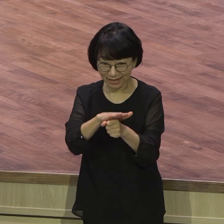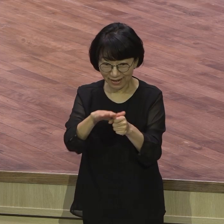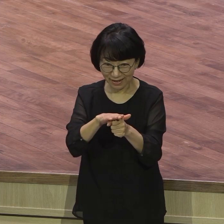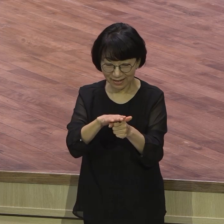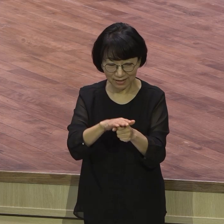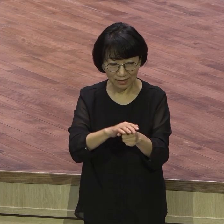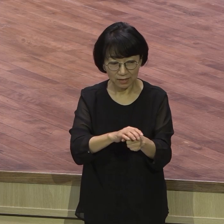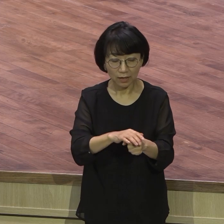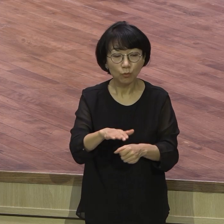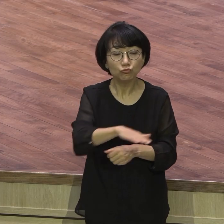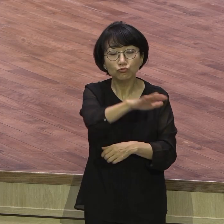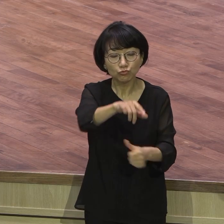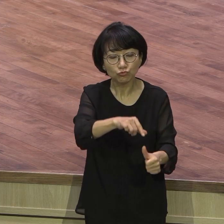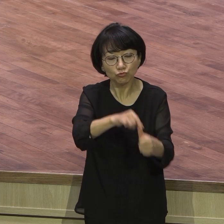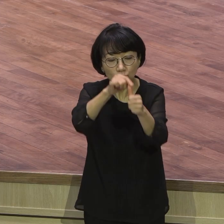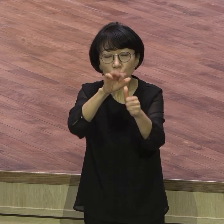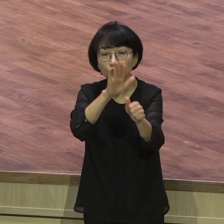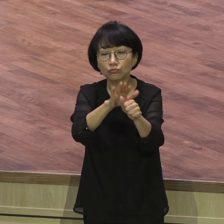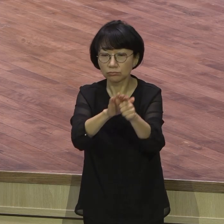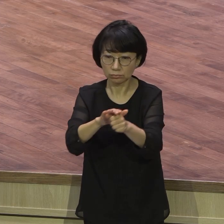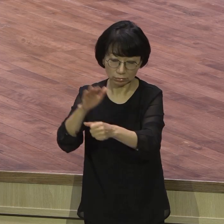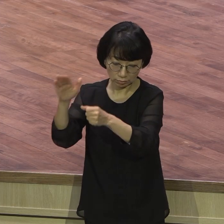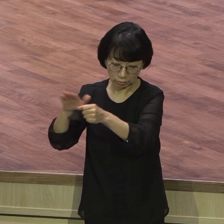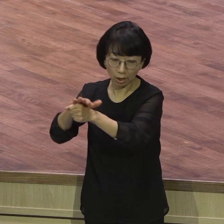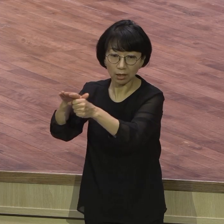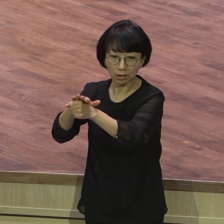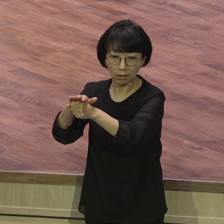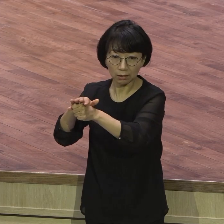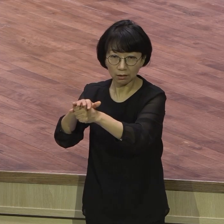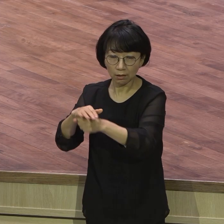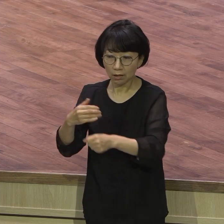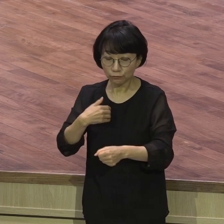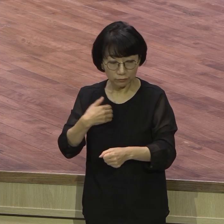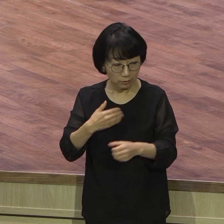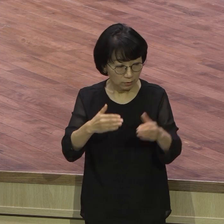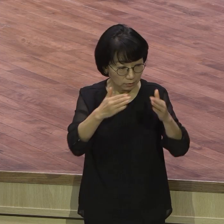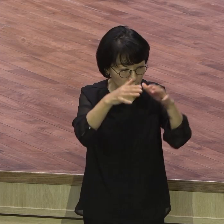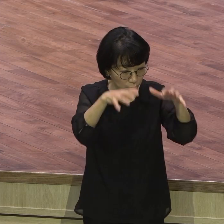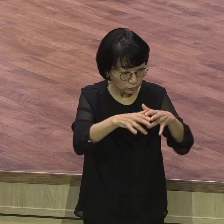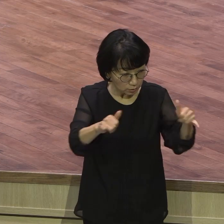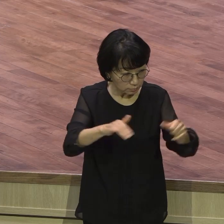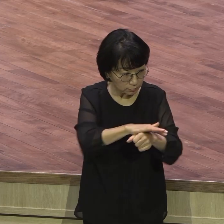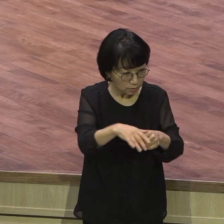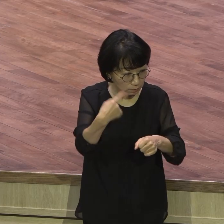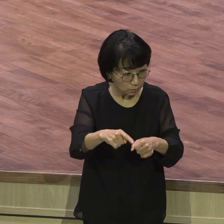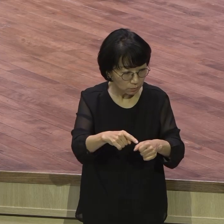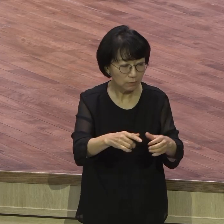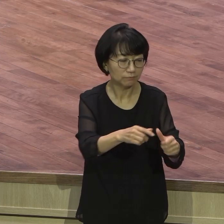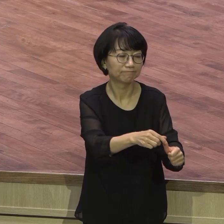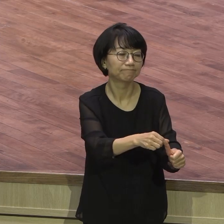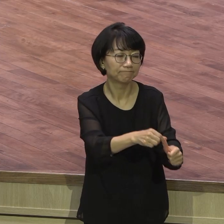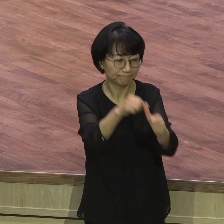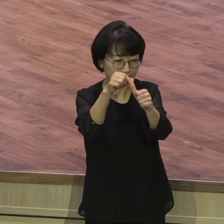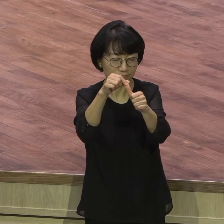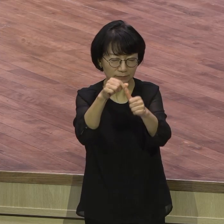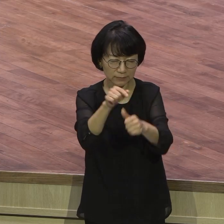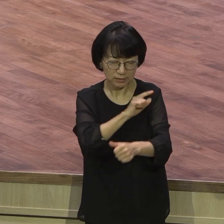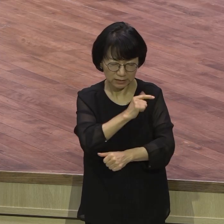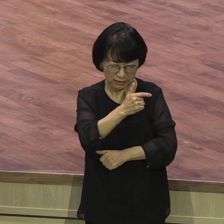뭡니까 날 구원해 주는 게 사랑이에요 우리가 이웃을 사랑한다고 뭐에요 영혼 구원해 주는 게 사랑이라니까요 최고의